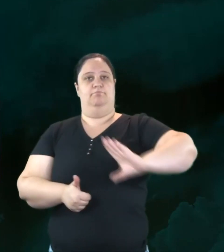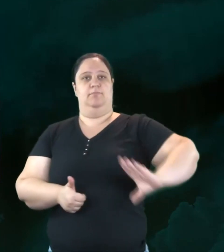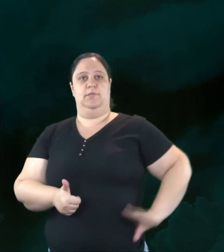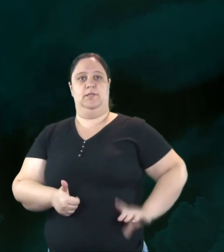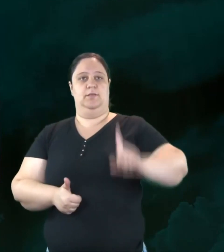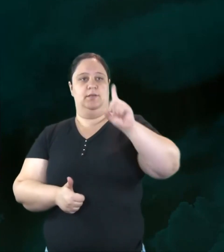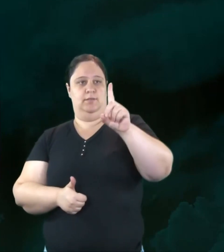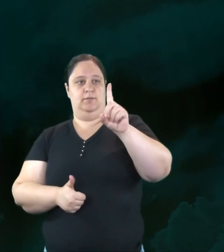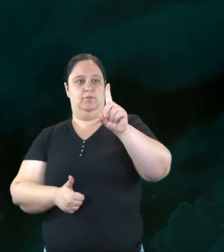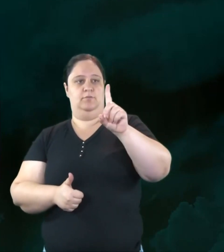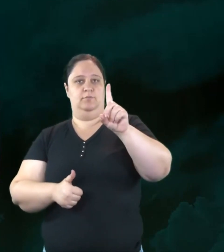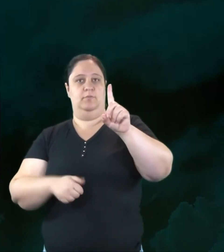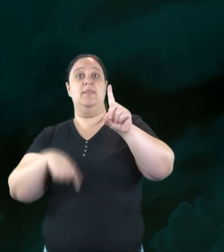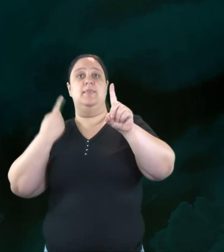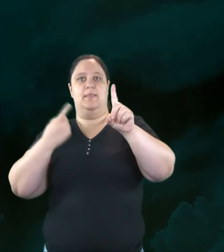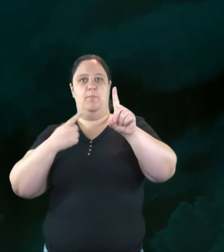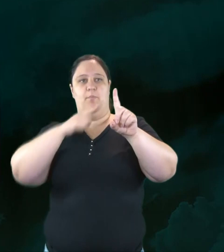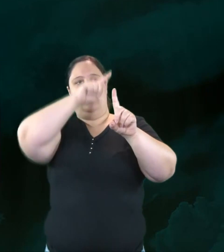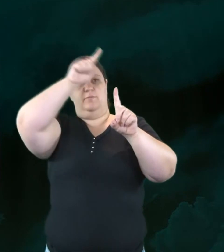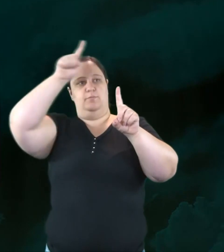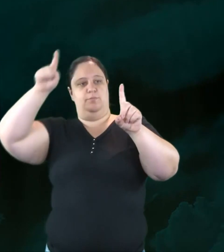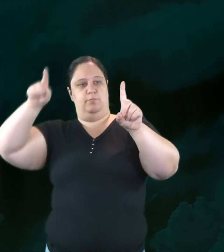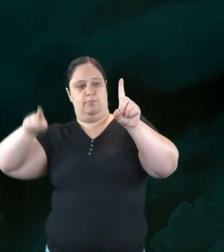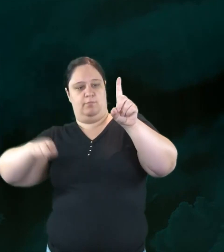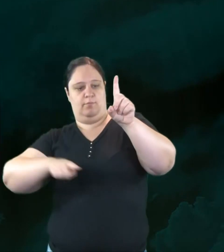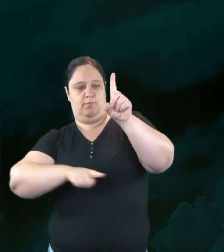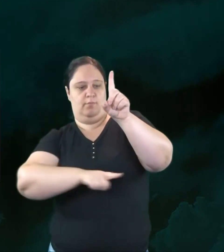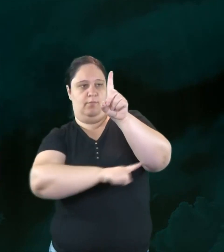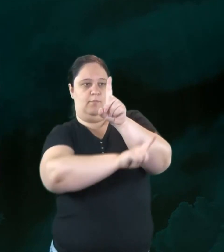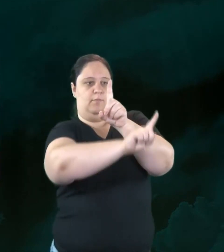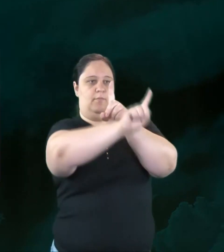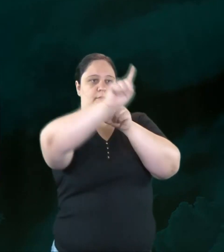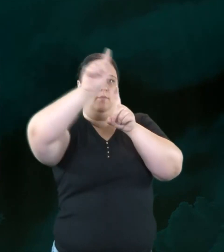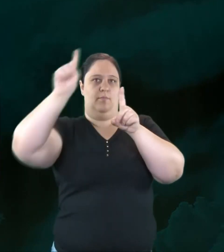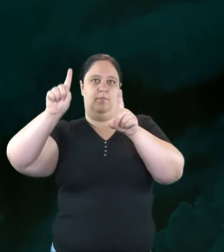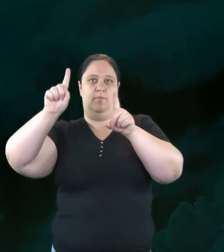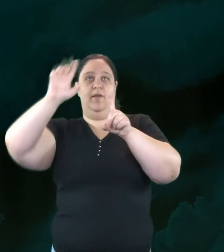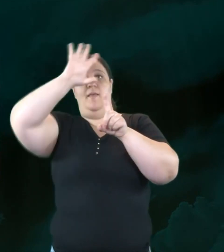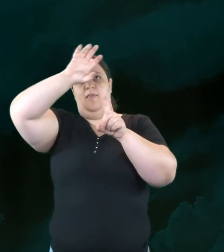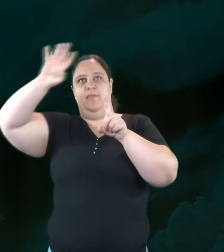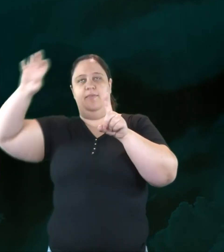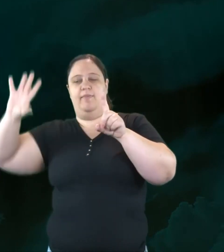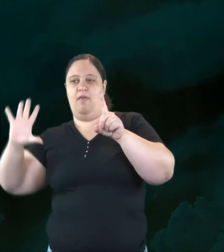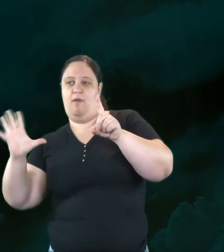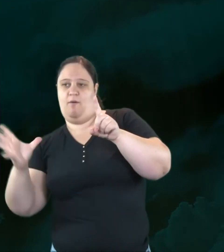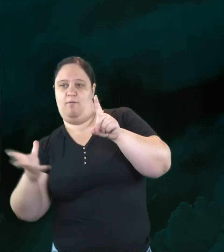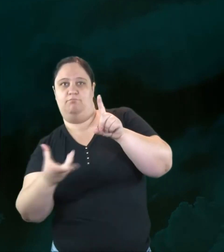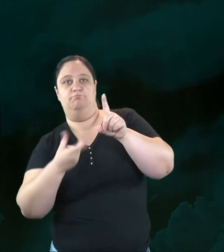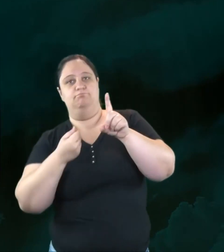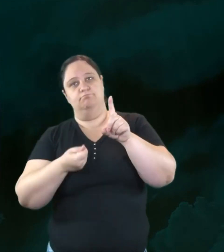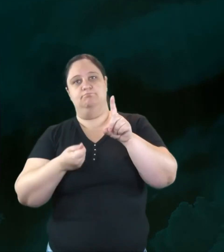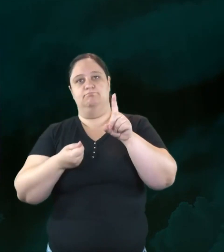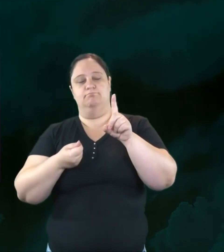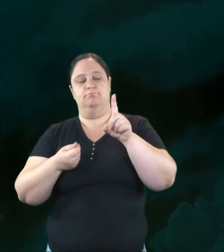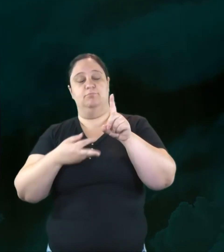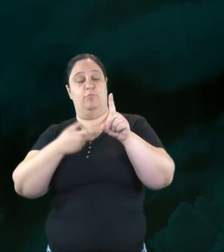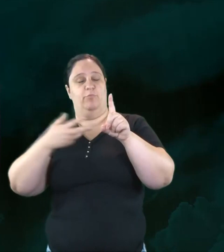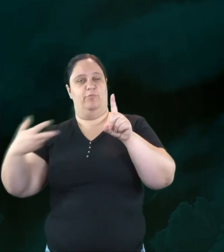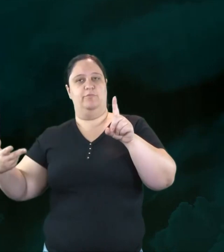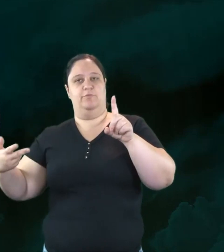as coisas, para achar o centro, e nele tudo subsiste. Essa palavra subsiste em grego